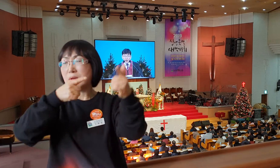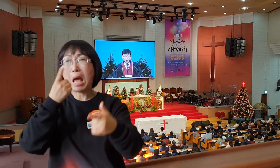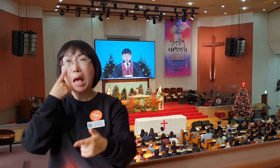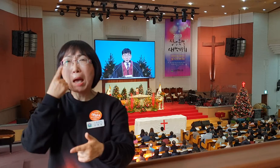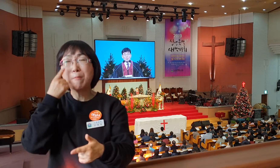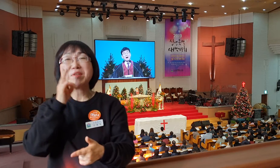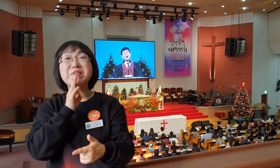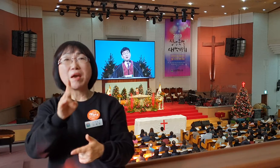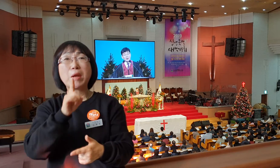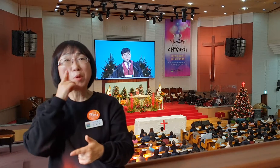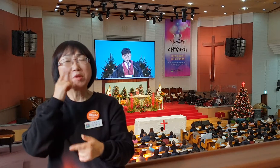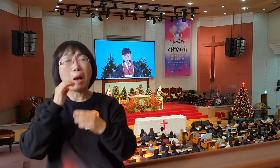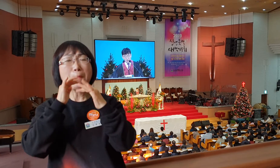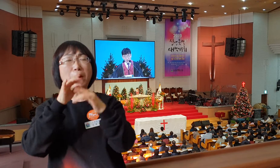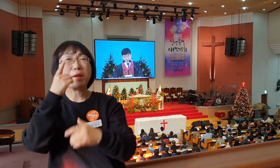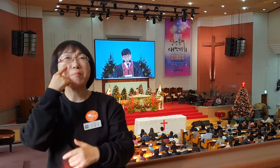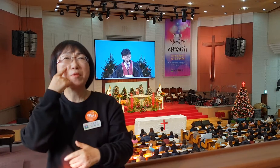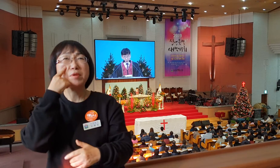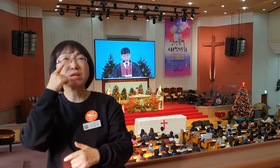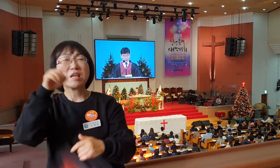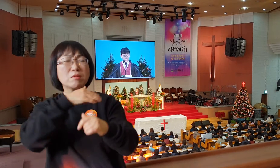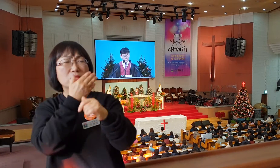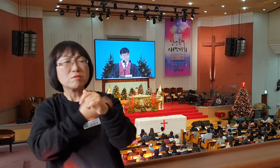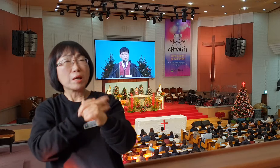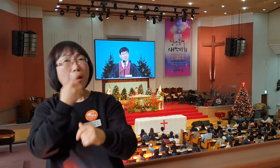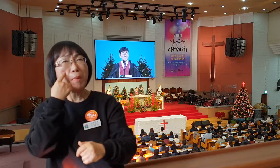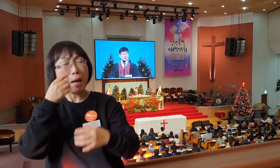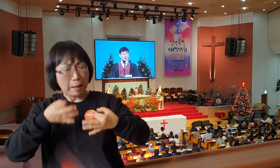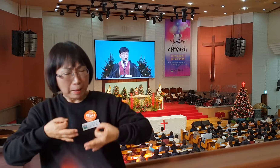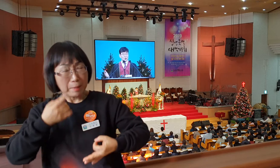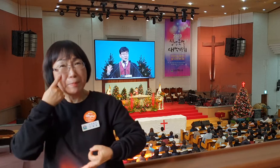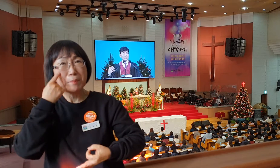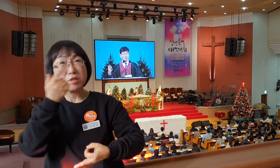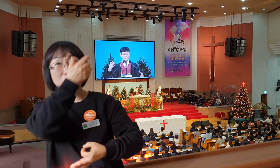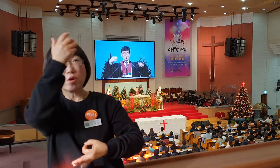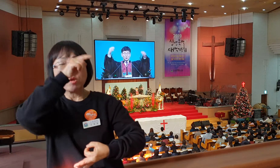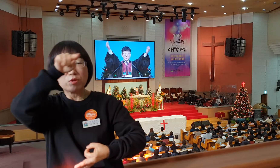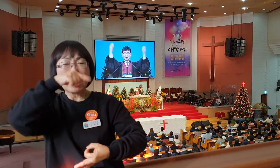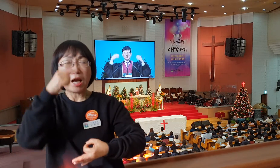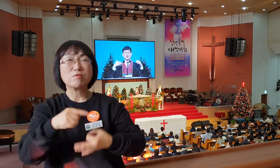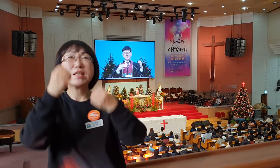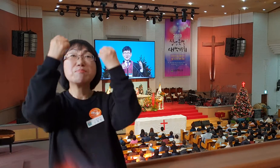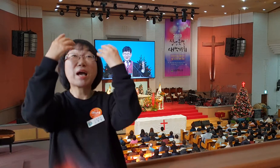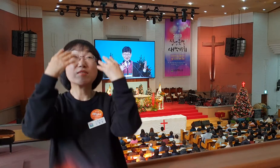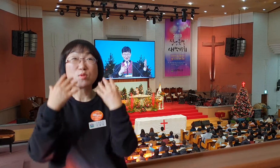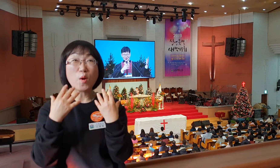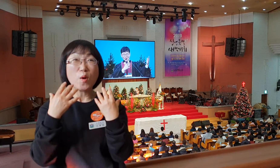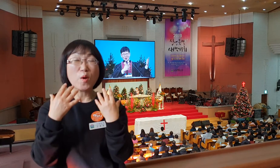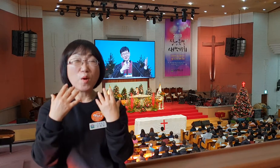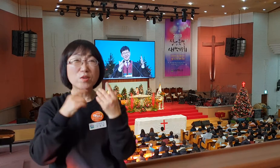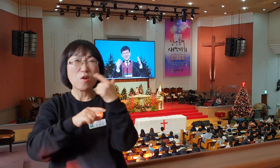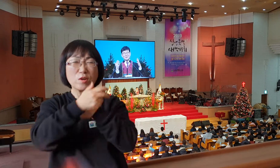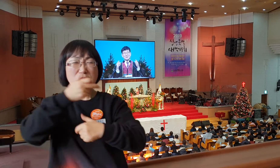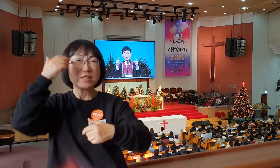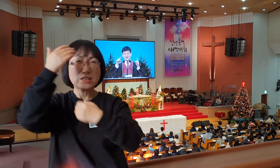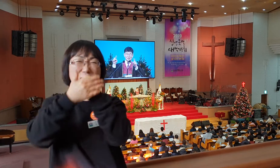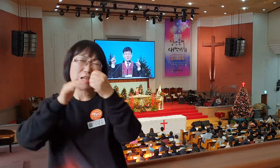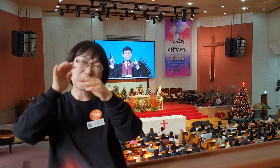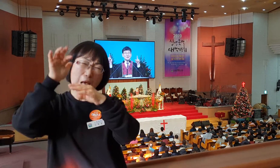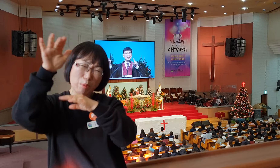예언해보시고 방언해보십시오 그게 능력인가 보셔요 성령의 우리 가운데 오이 마셨어요 그죠 더 큰 은혜를